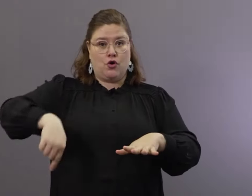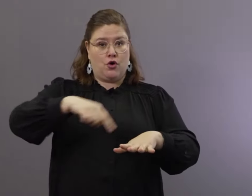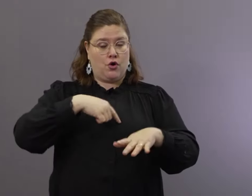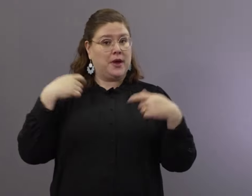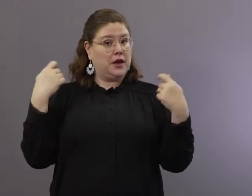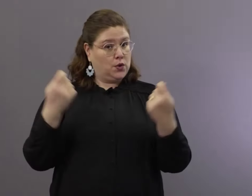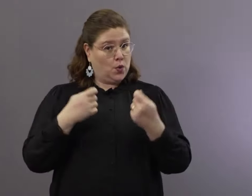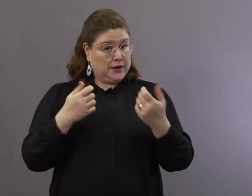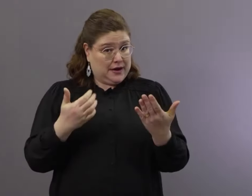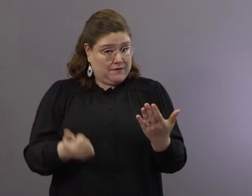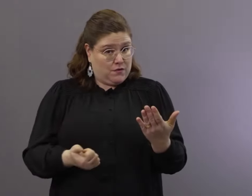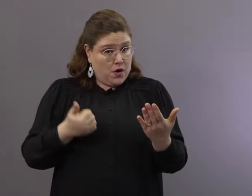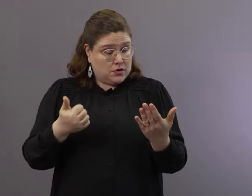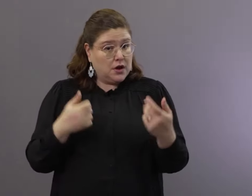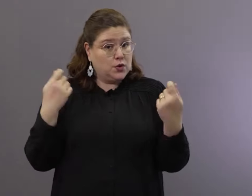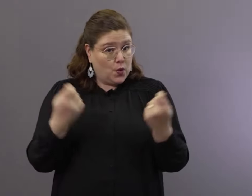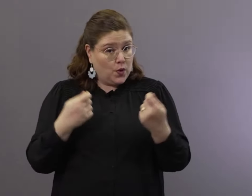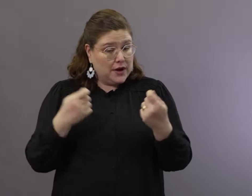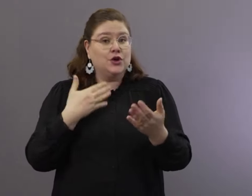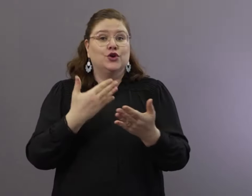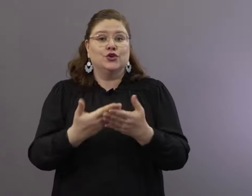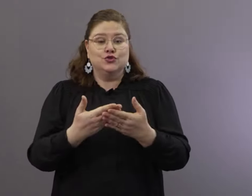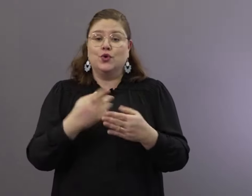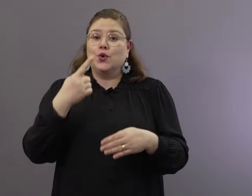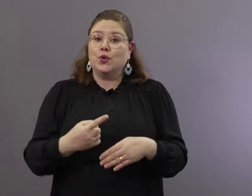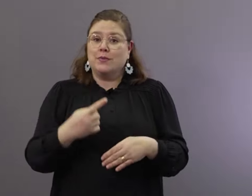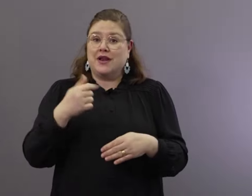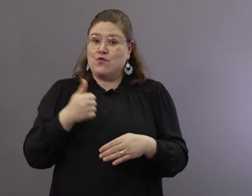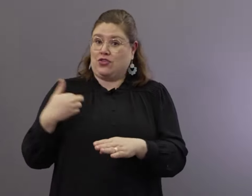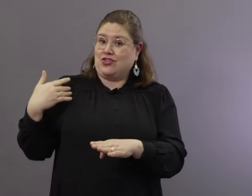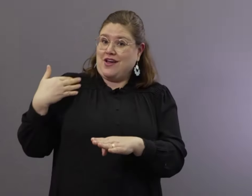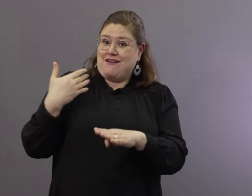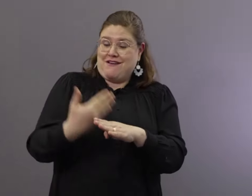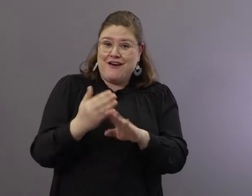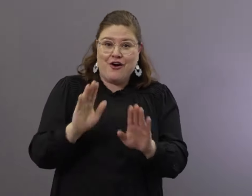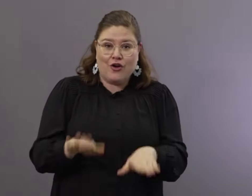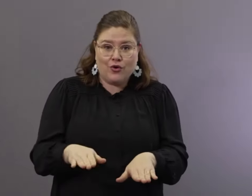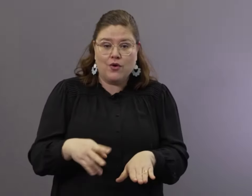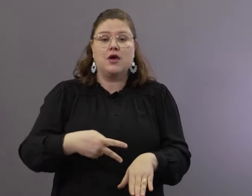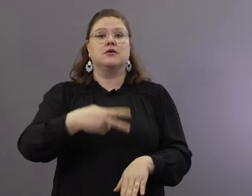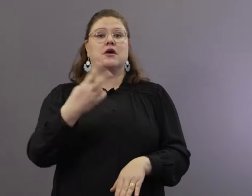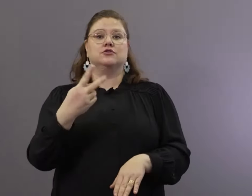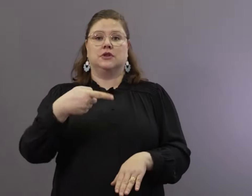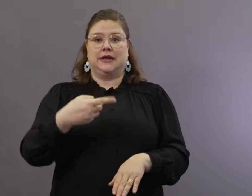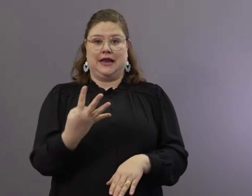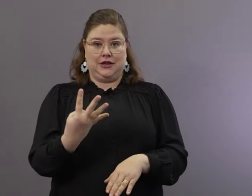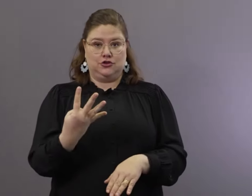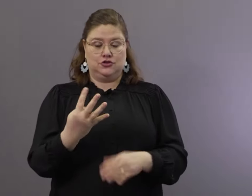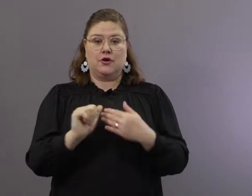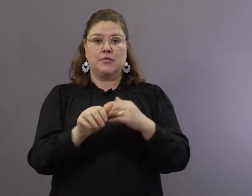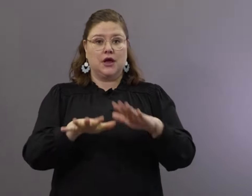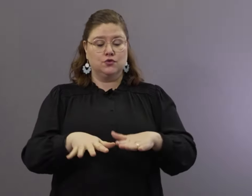vuonna ja juhlimme 10. toimintavuotta. Vuonna 2014 perustimme eduskunnassa